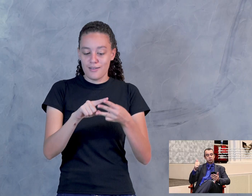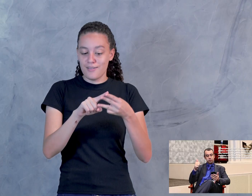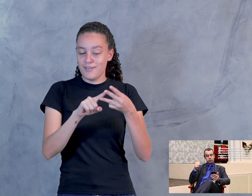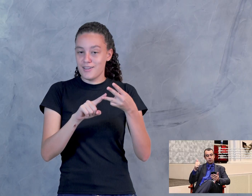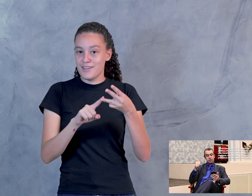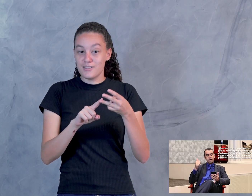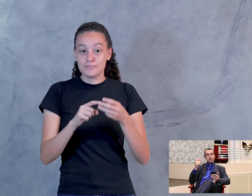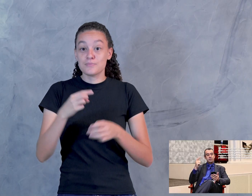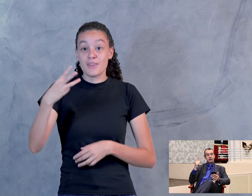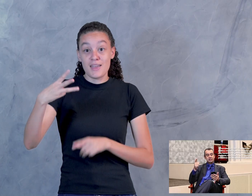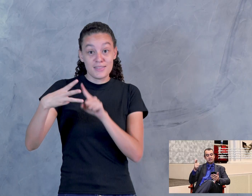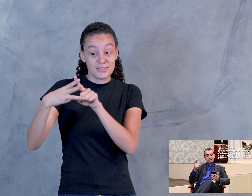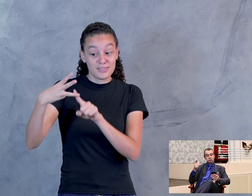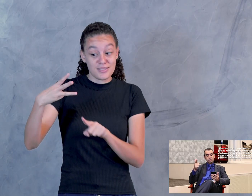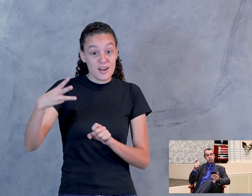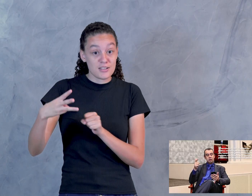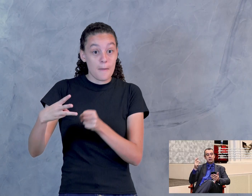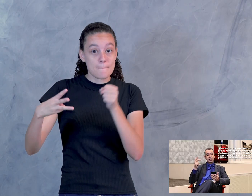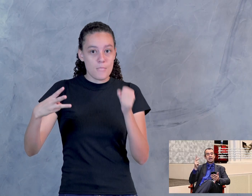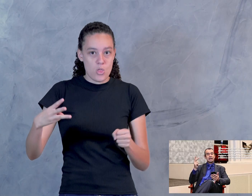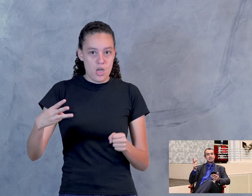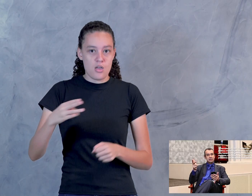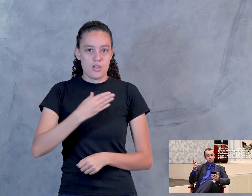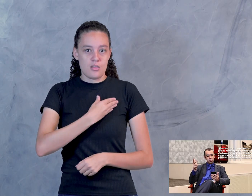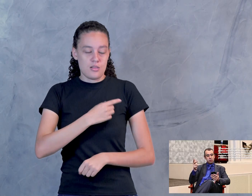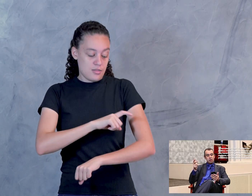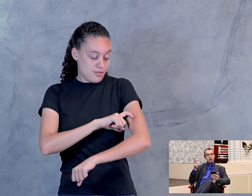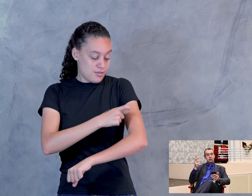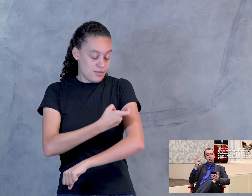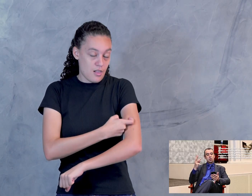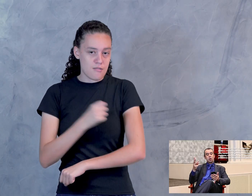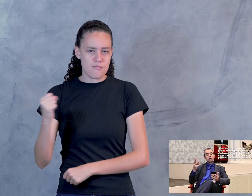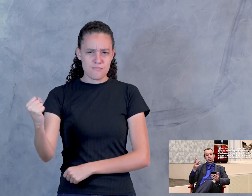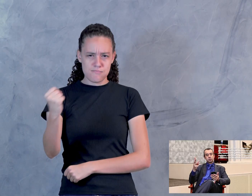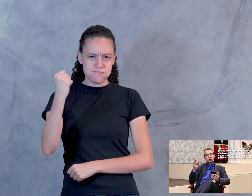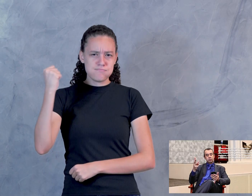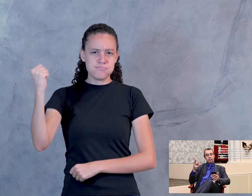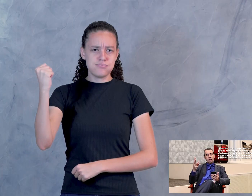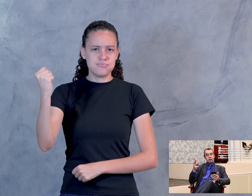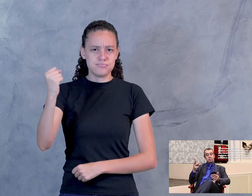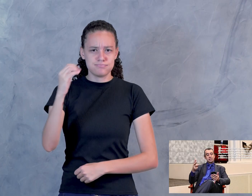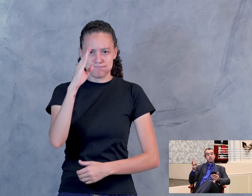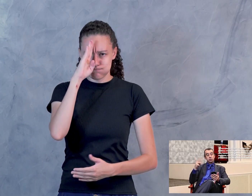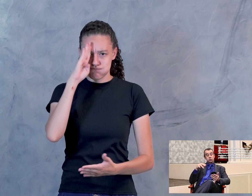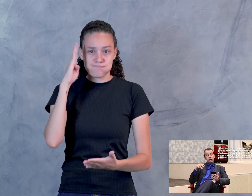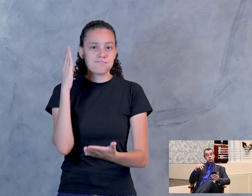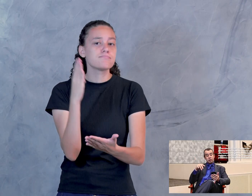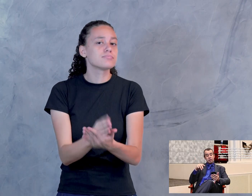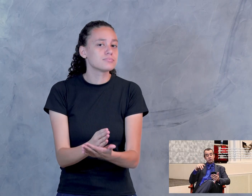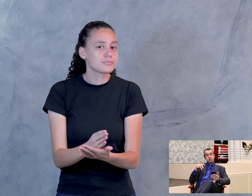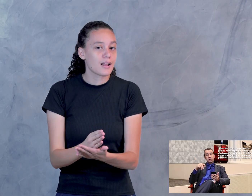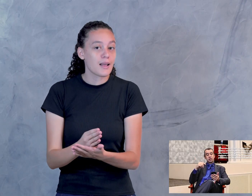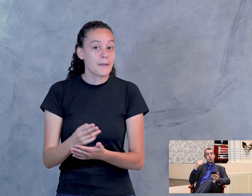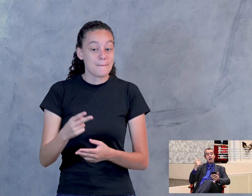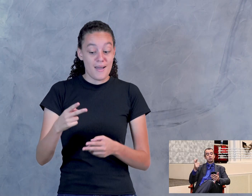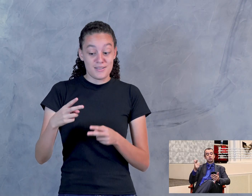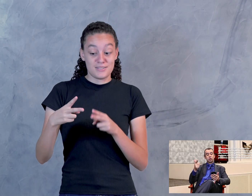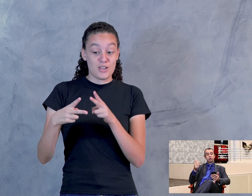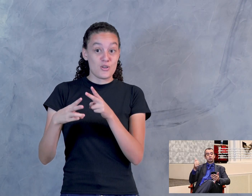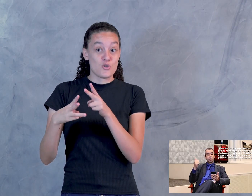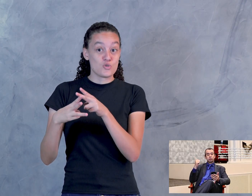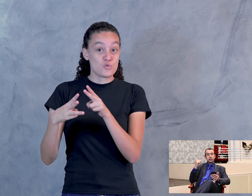grandes ismos: fascismo, nazismo e comunismo. Mas que os 2 primeiros